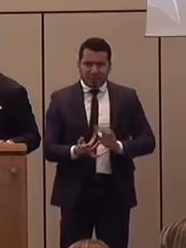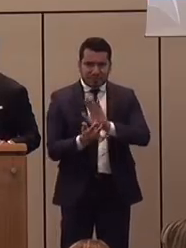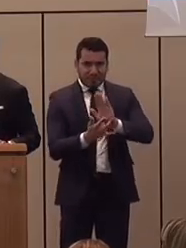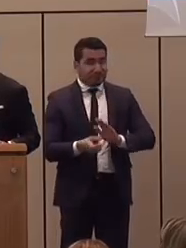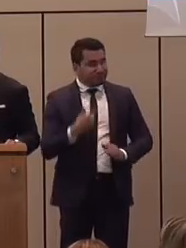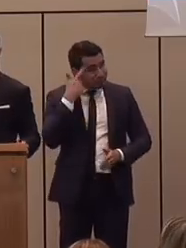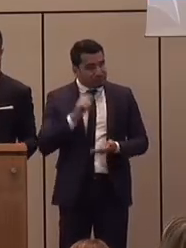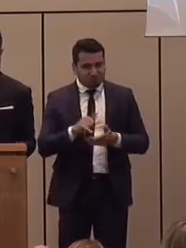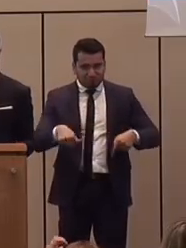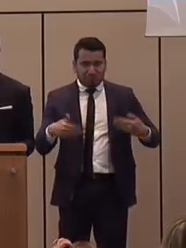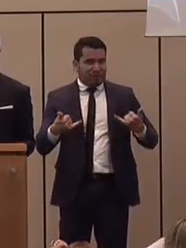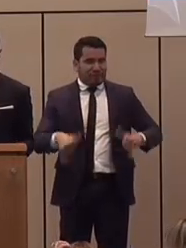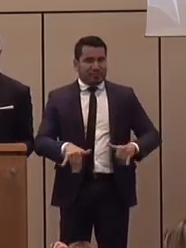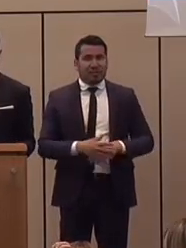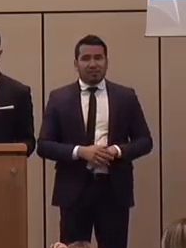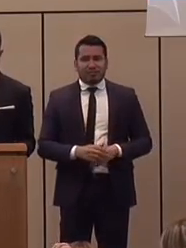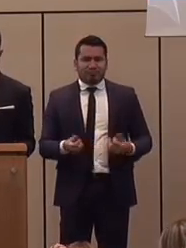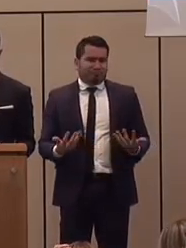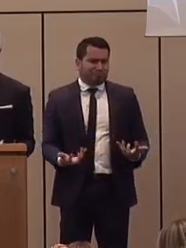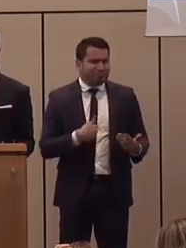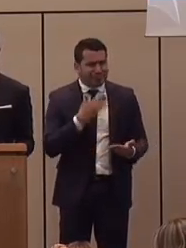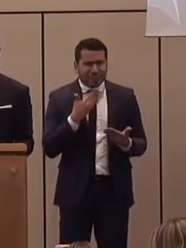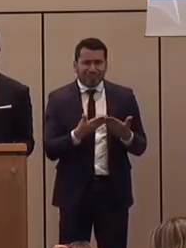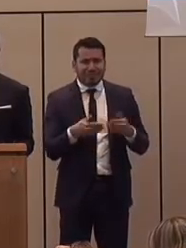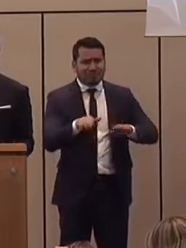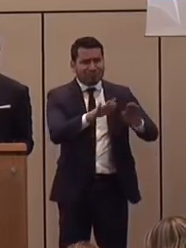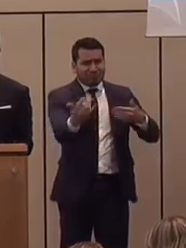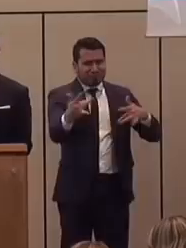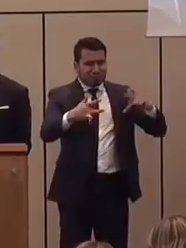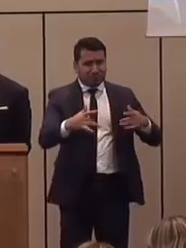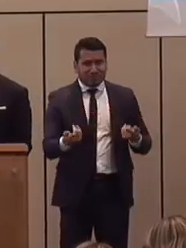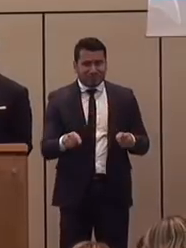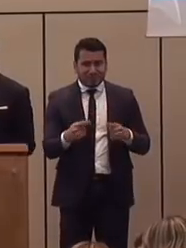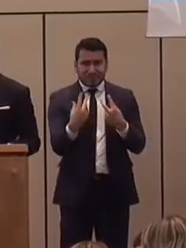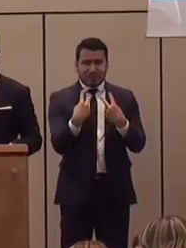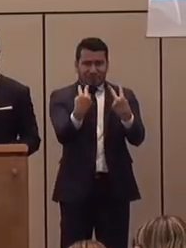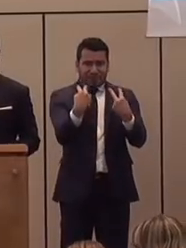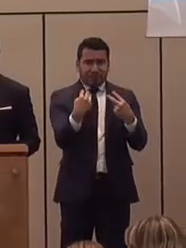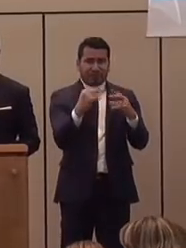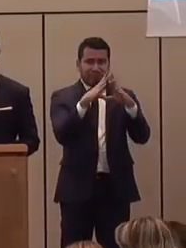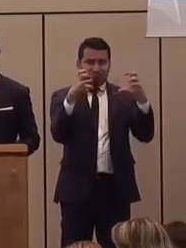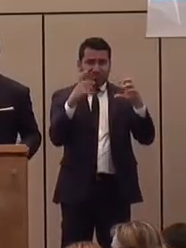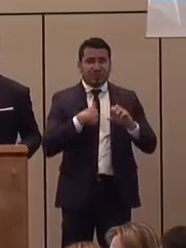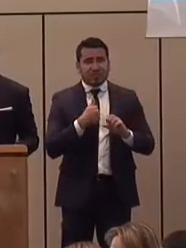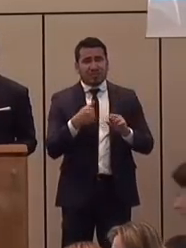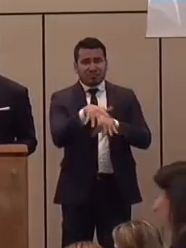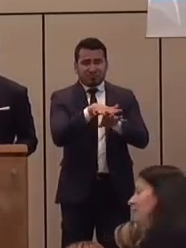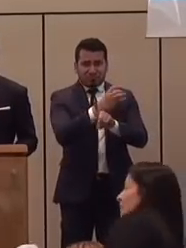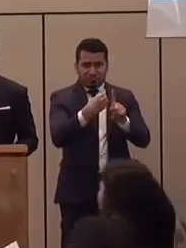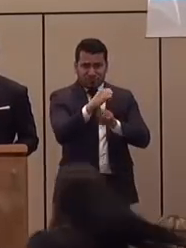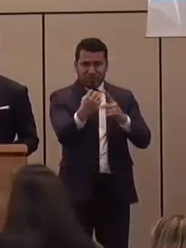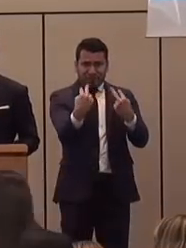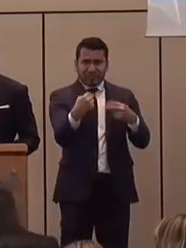terminamos yo solamente quiero agradecerles a todos ustedes su asistencia a los que nos vieron por las redes sociales y por la página web